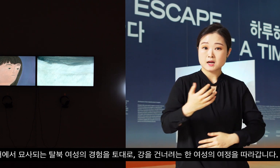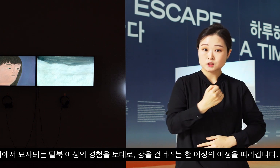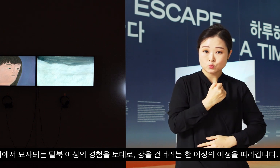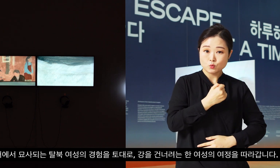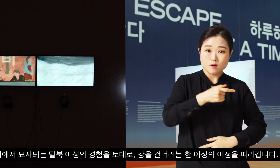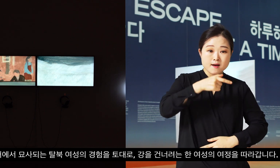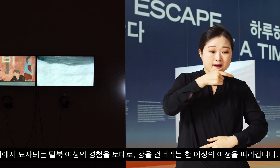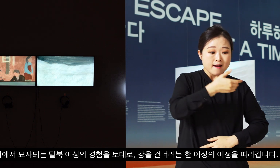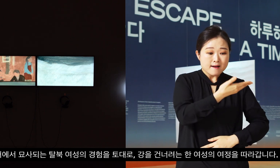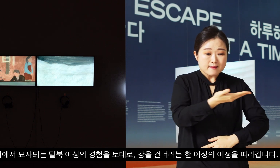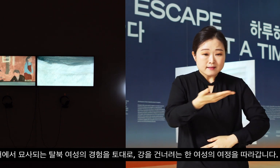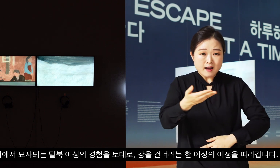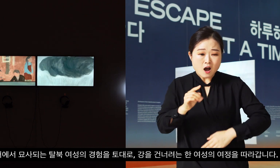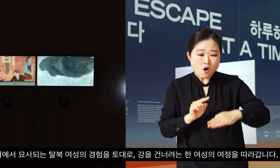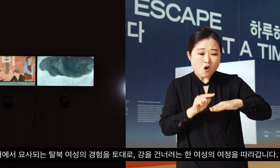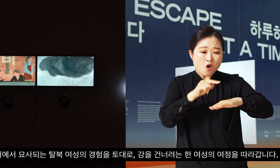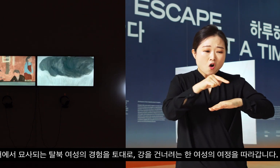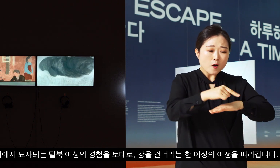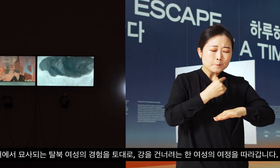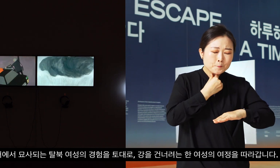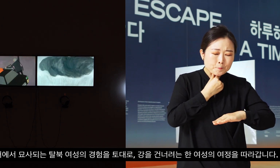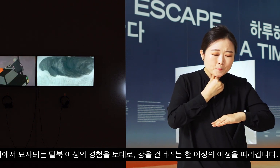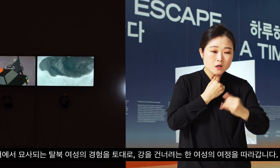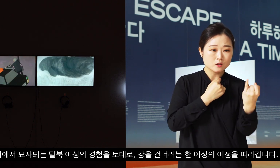건너려는 한 여성의 여정을 따라갑니다.